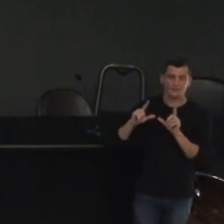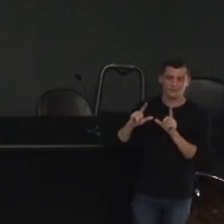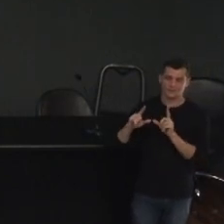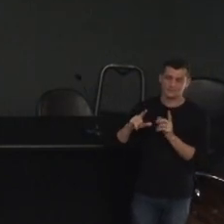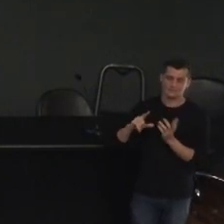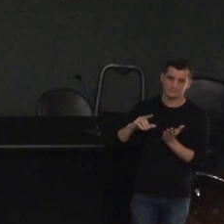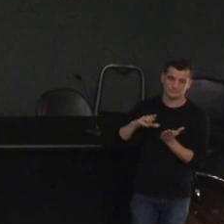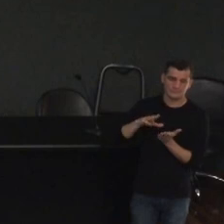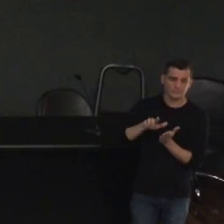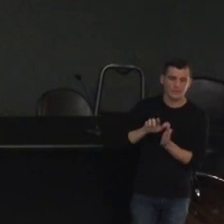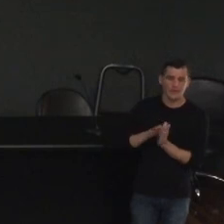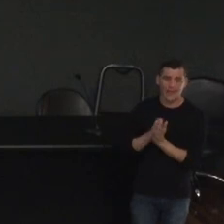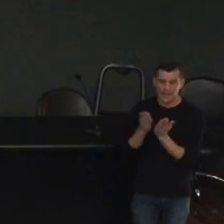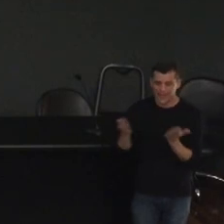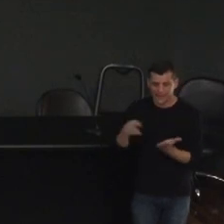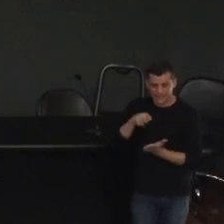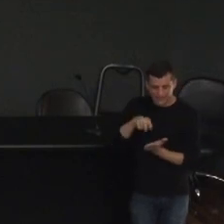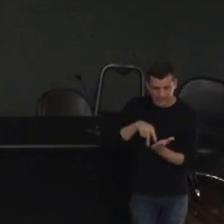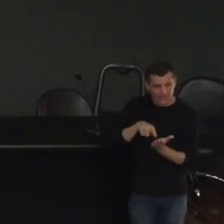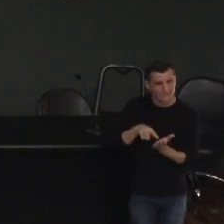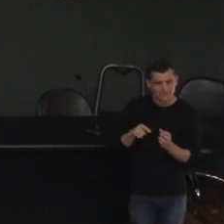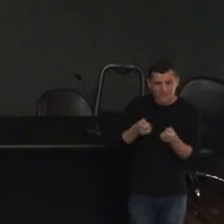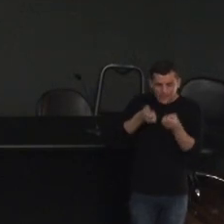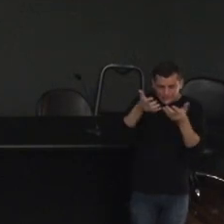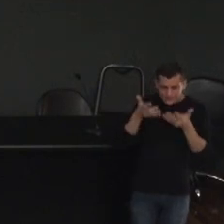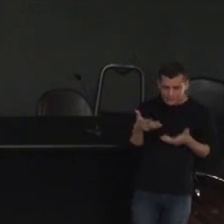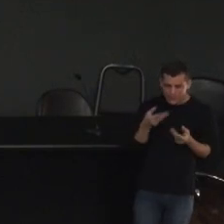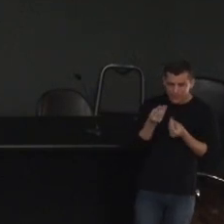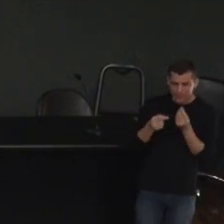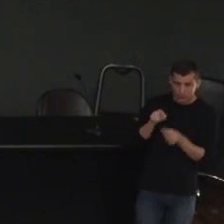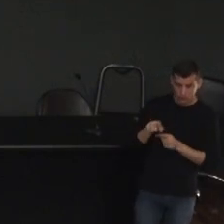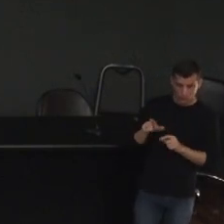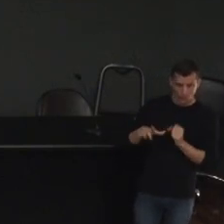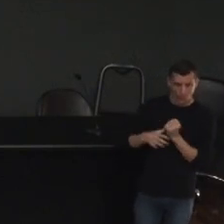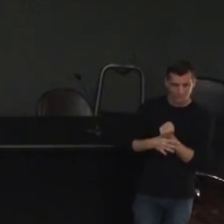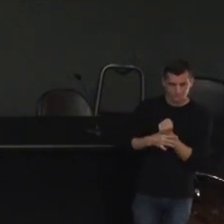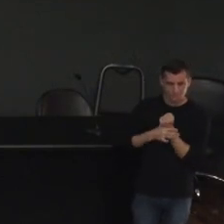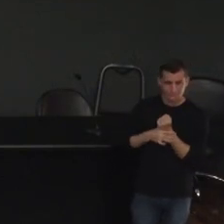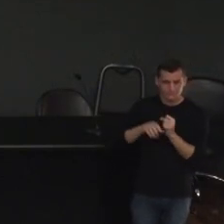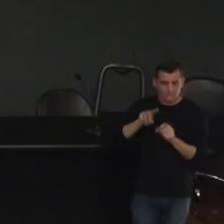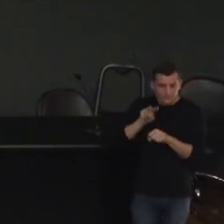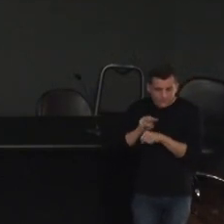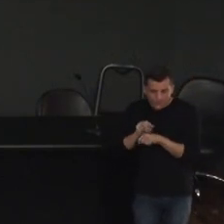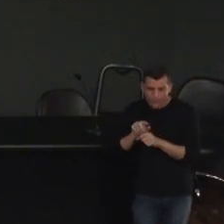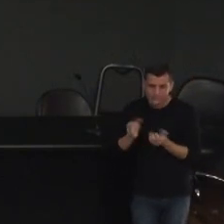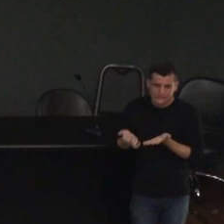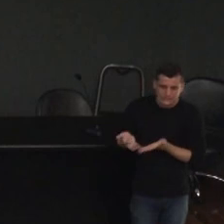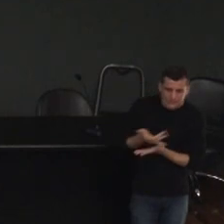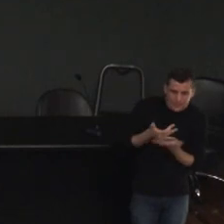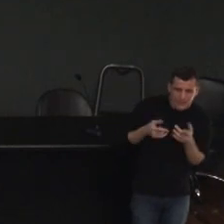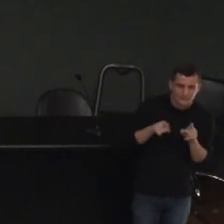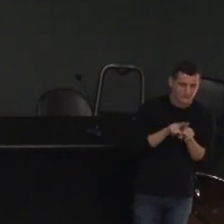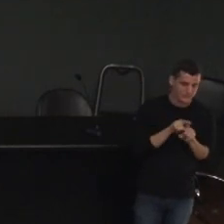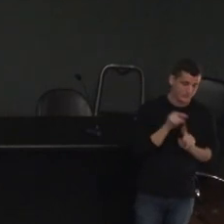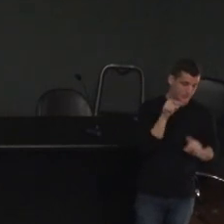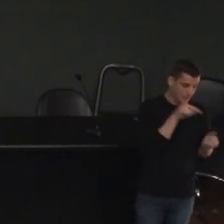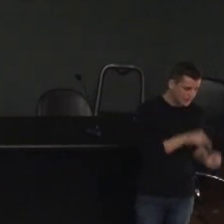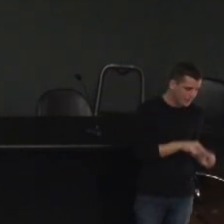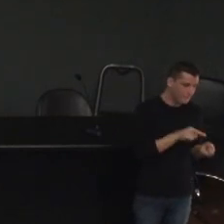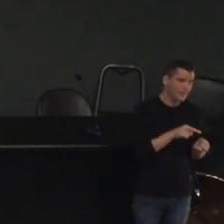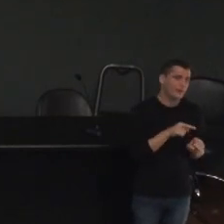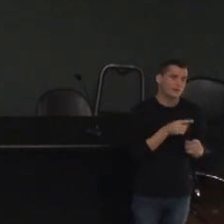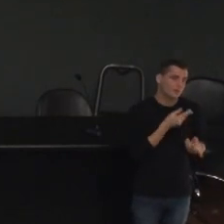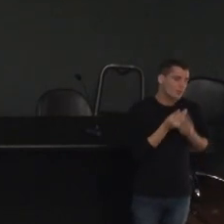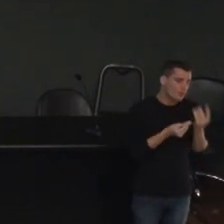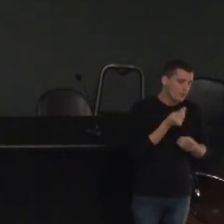Inicial gravada para que todos assistam alguns documentos que são feitos em relação ao projeto pílulas de conhecimento para soltar nas redes sociais e